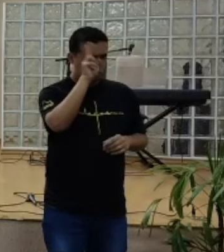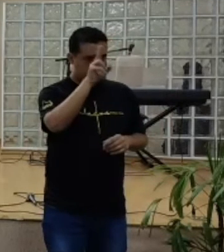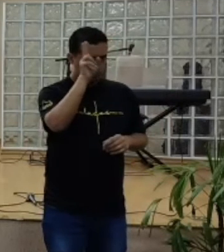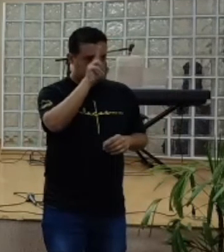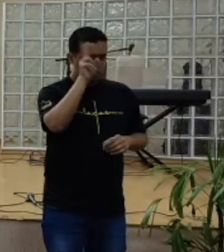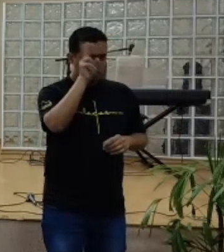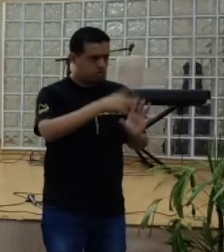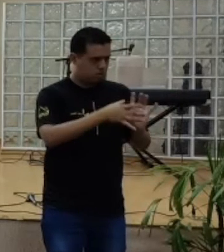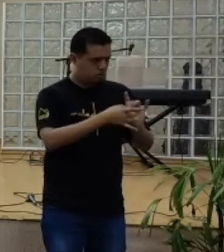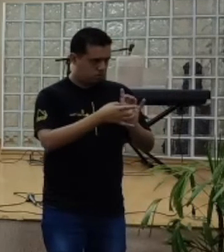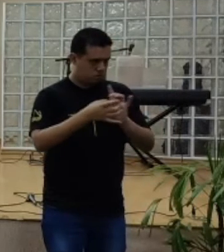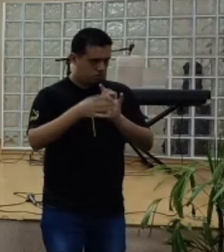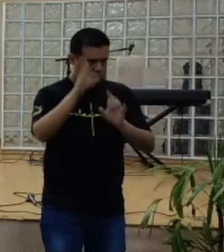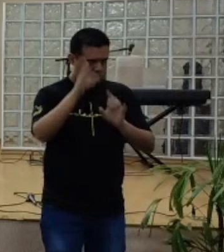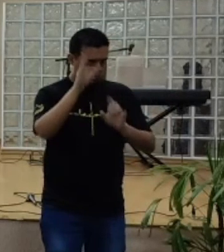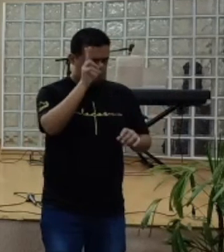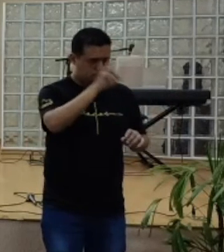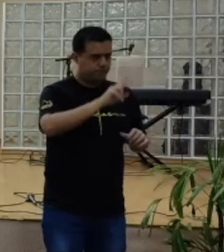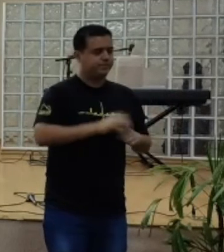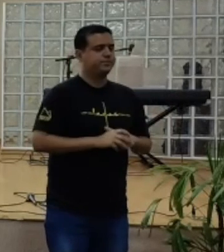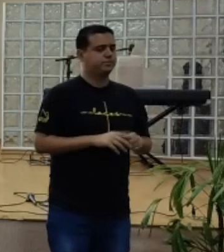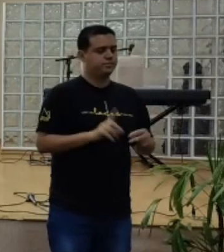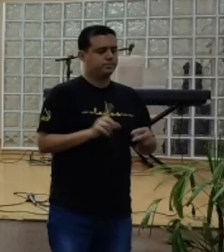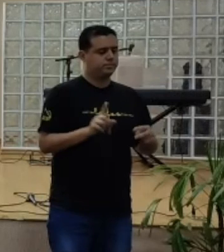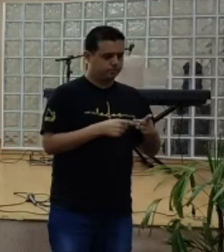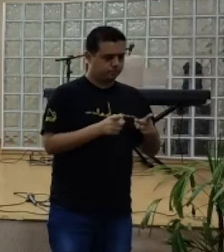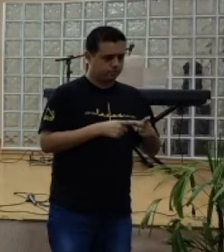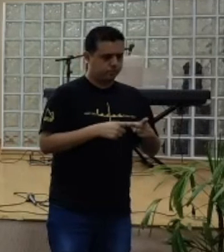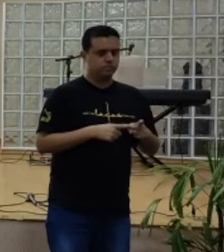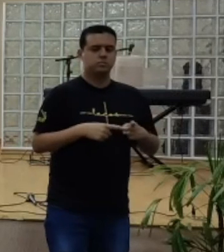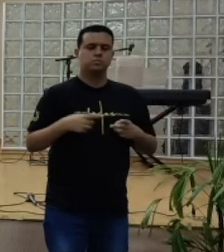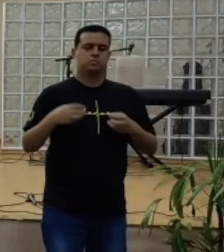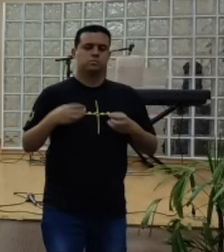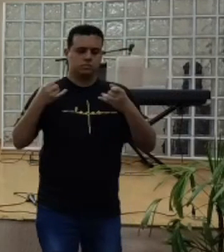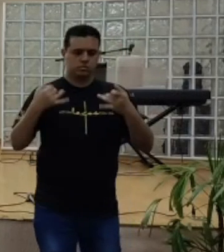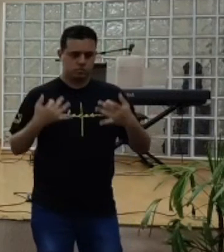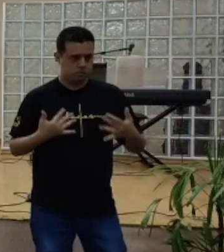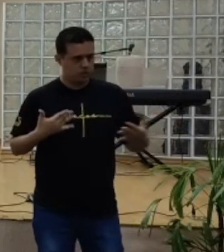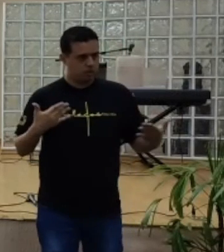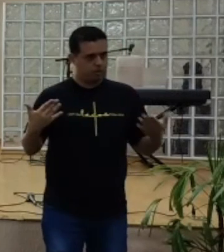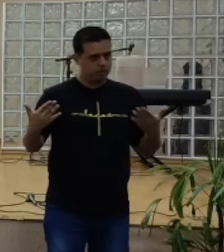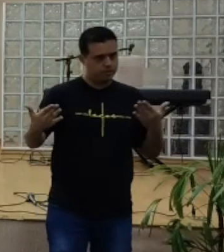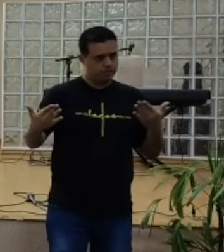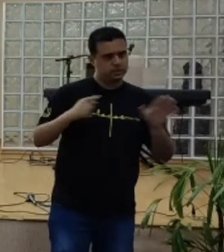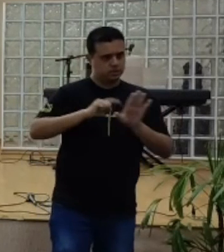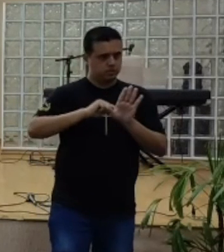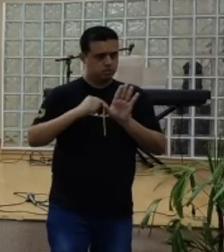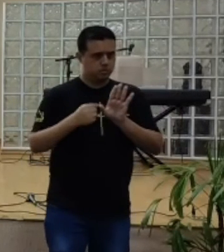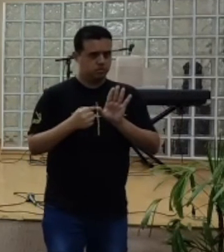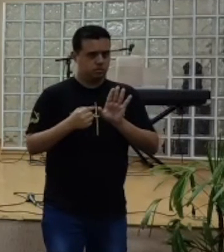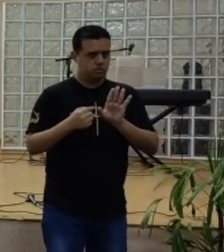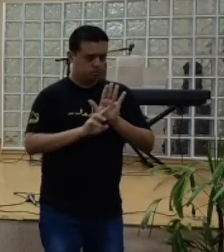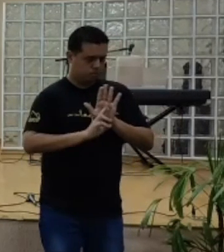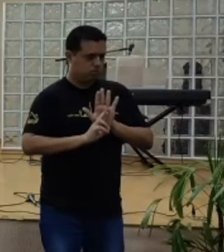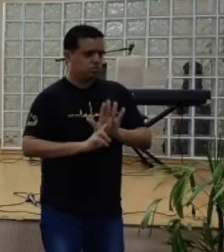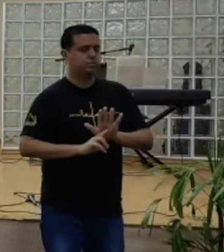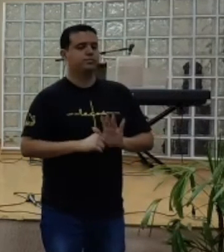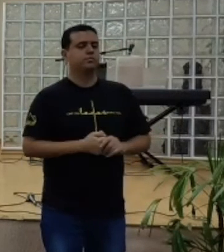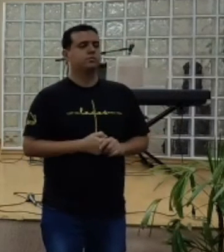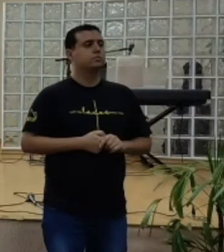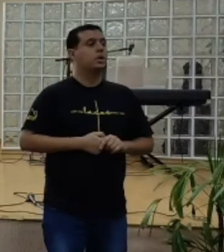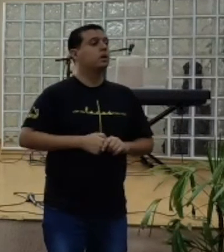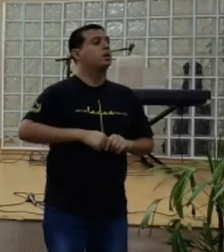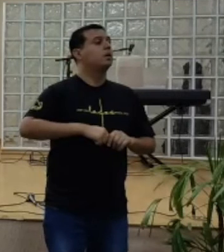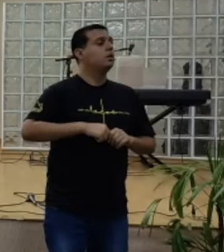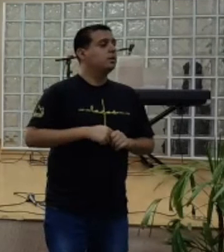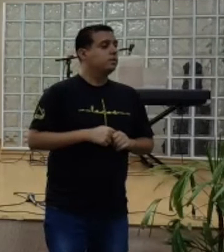história, uma interpretação alegórica que Paulo faz e uma aplicação prática. O